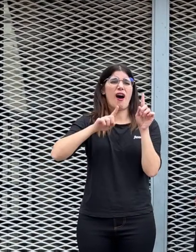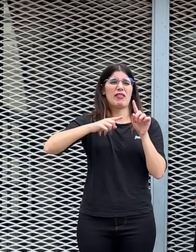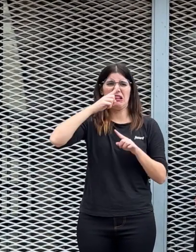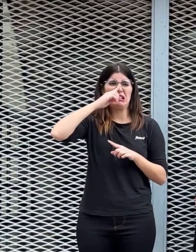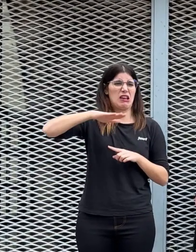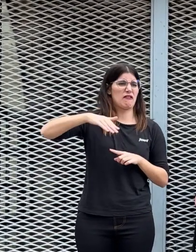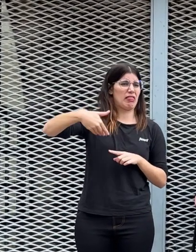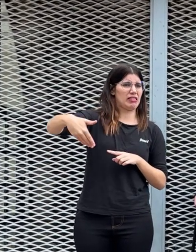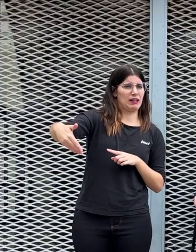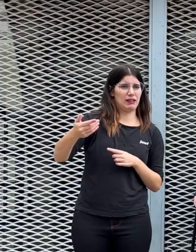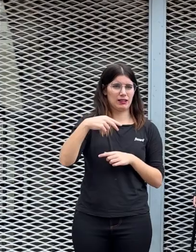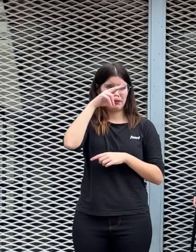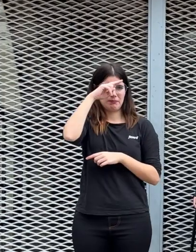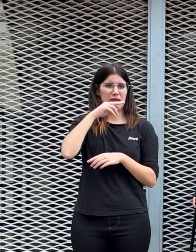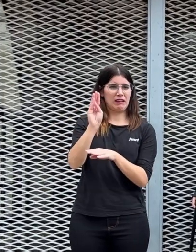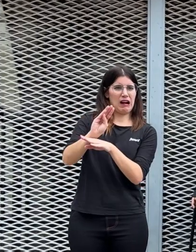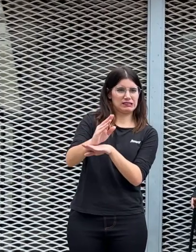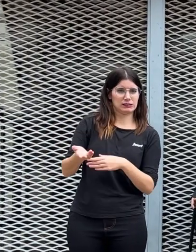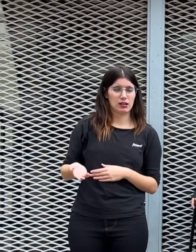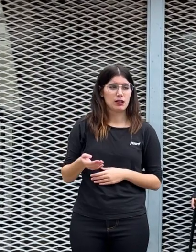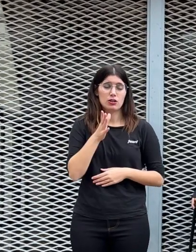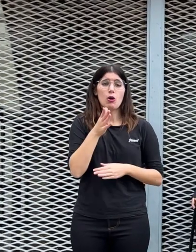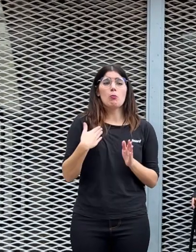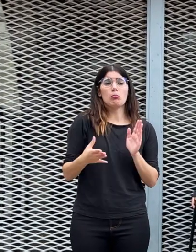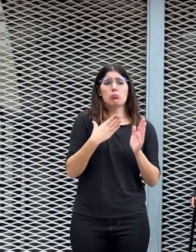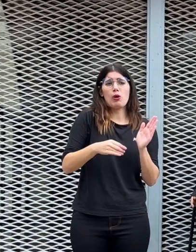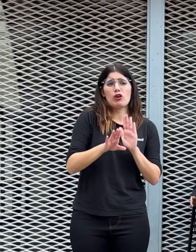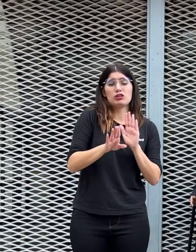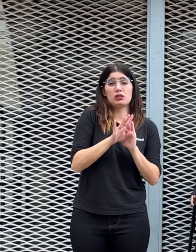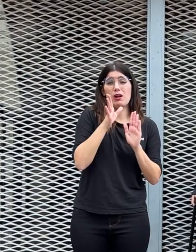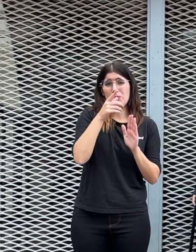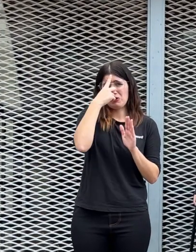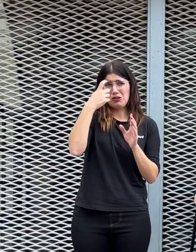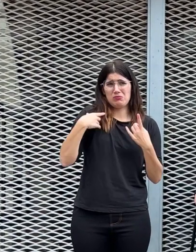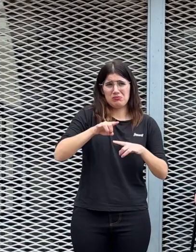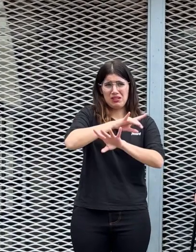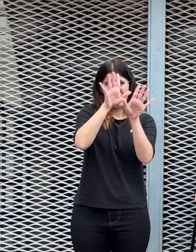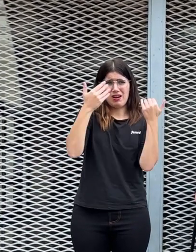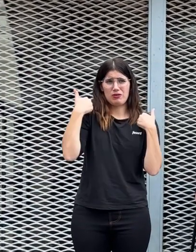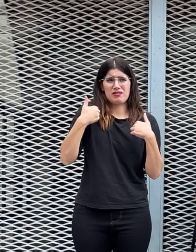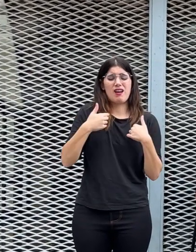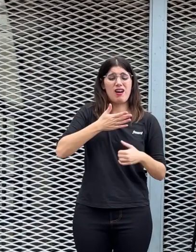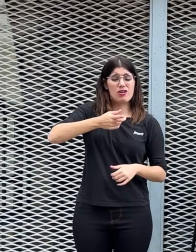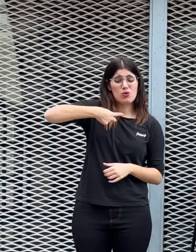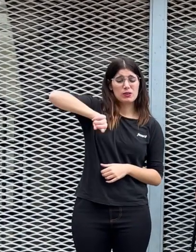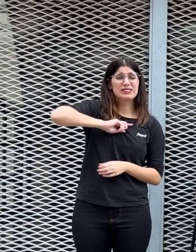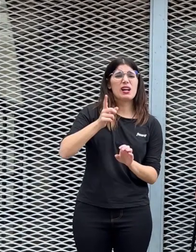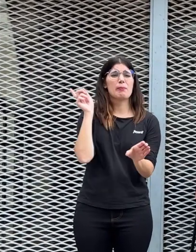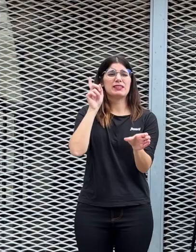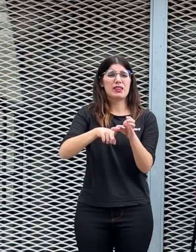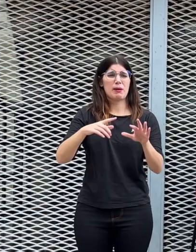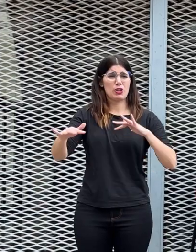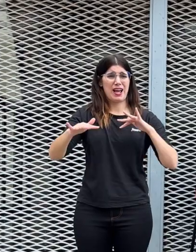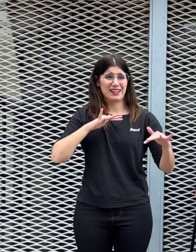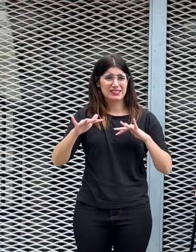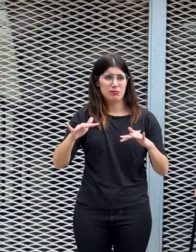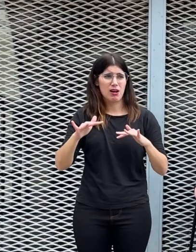i paternalista. Podria seguir, però crec que ja queda patent que la nostra participació activa